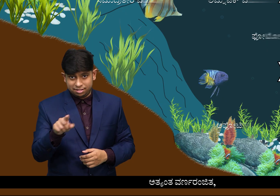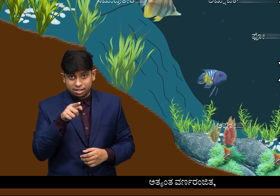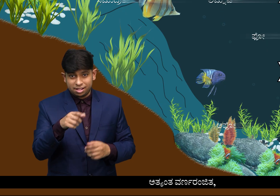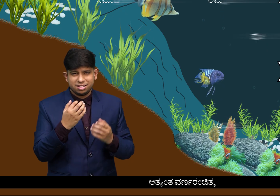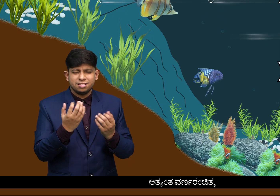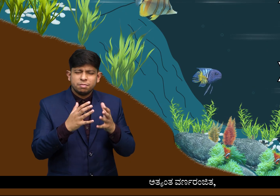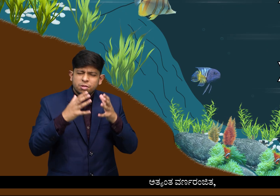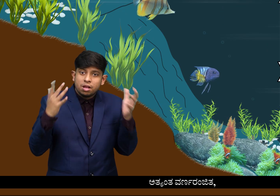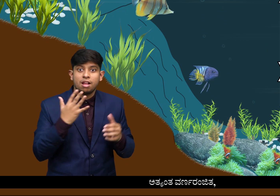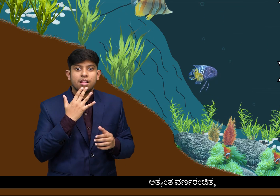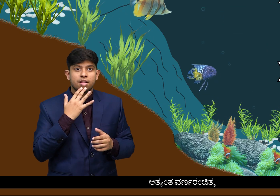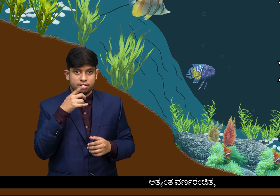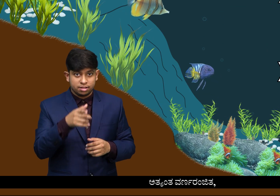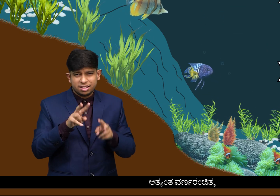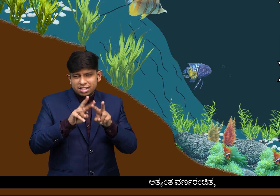ಅತ್ಯಂತ ವರ್ಣರಂಜಿತ